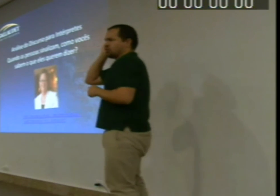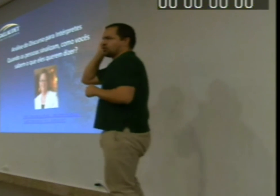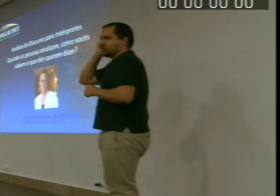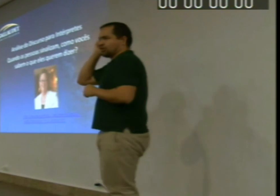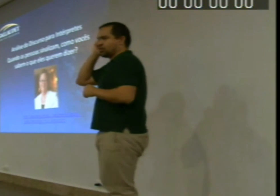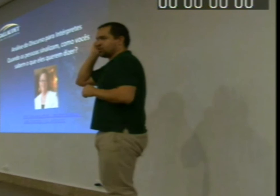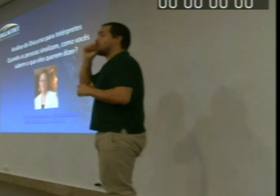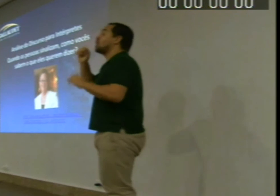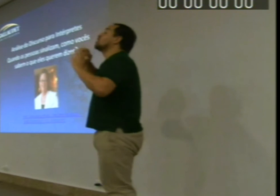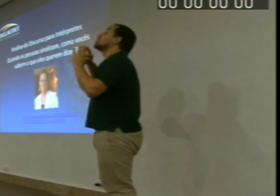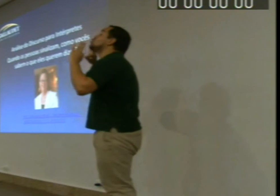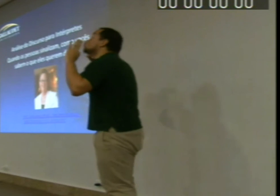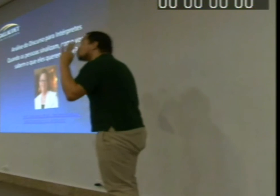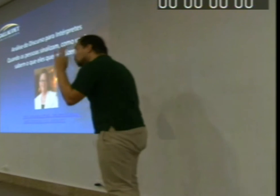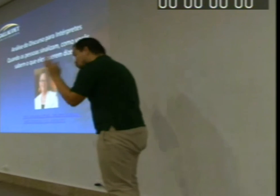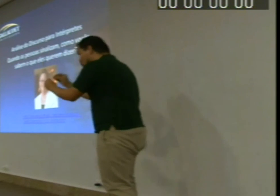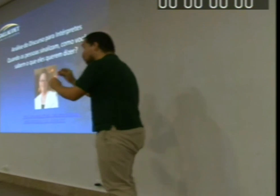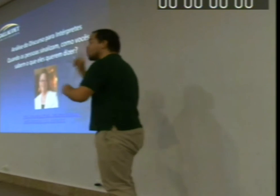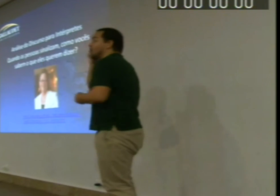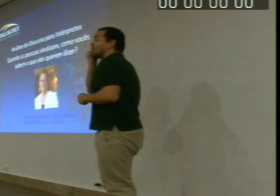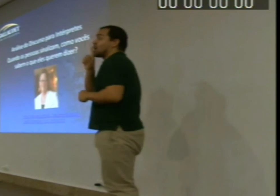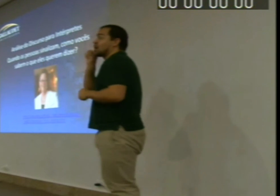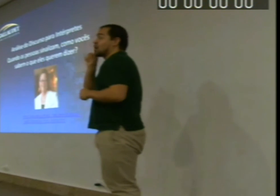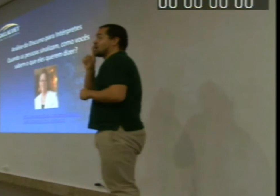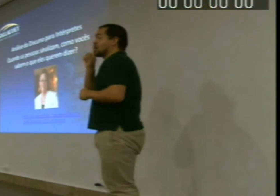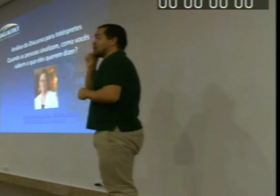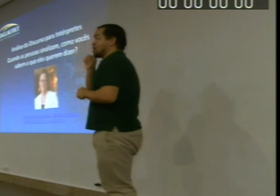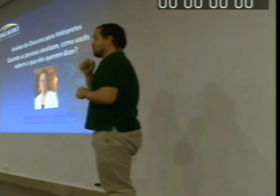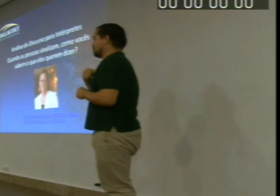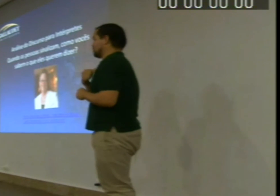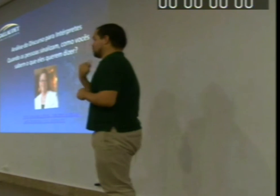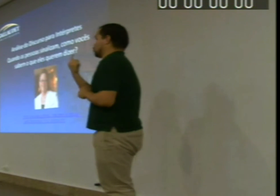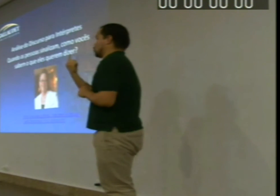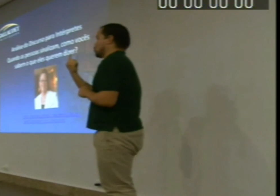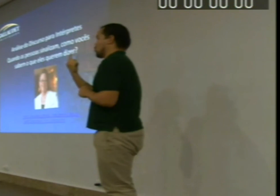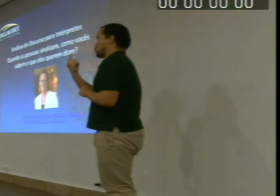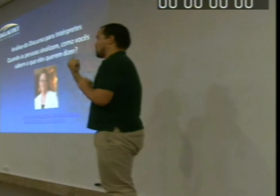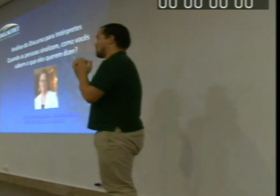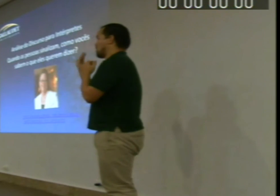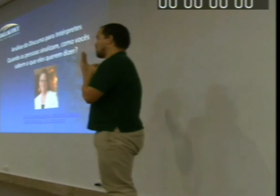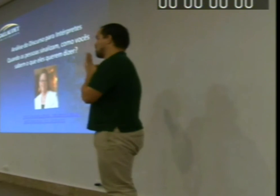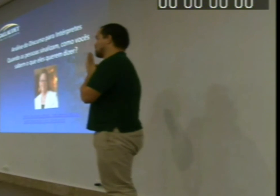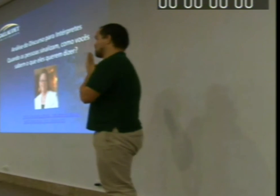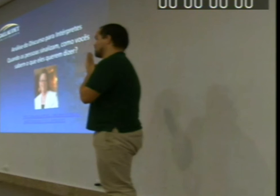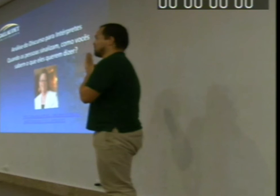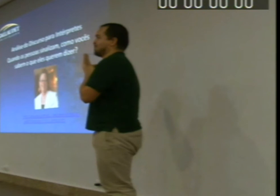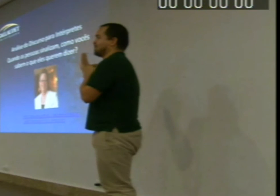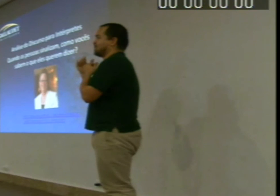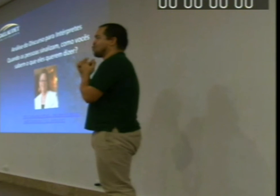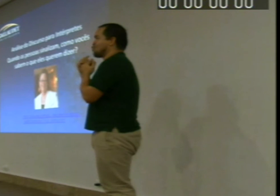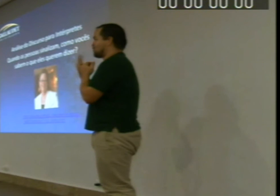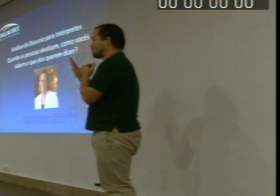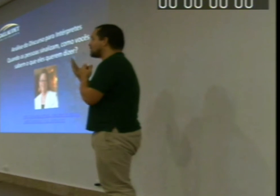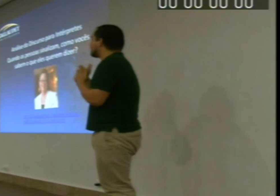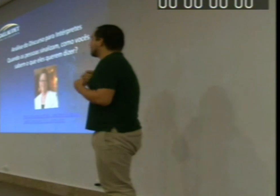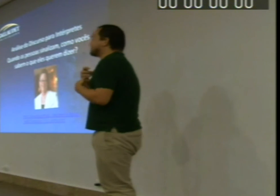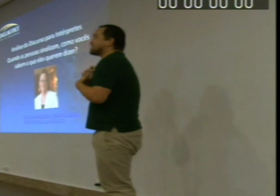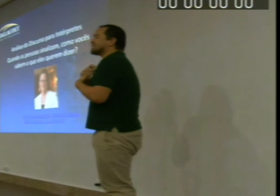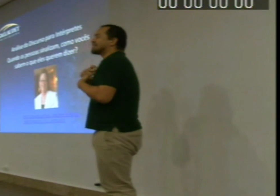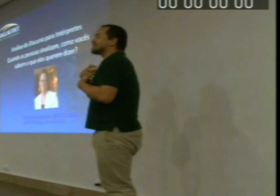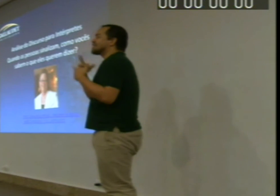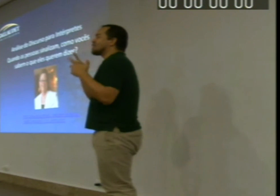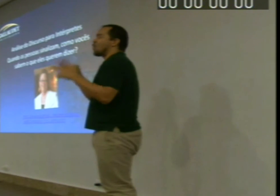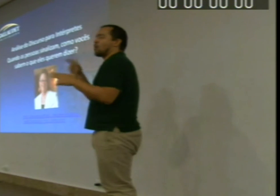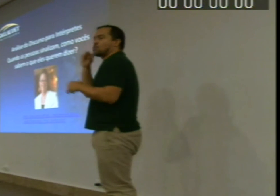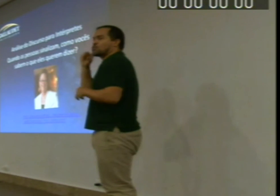são todos ouvintes todos americanos eu era o único brasileiro o único de fora